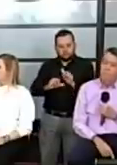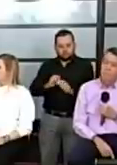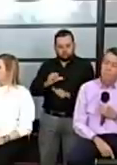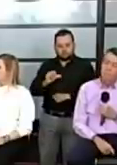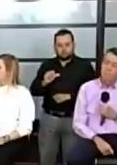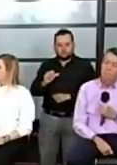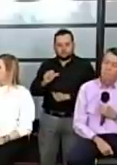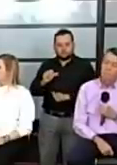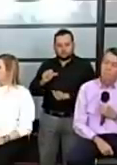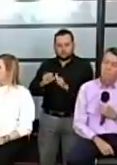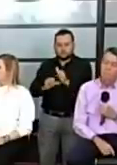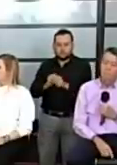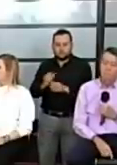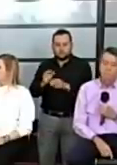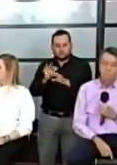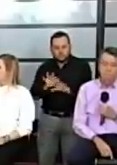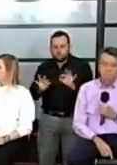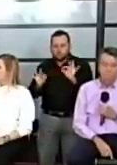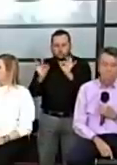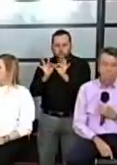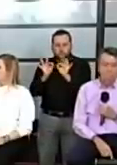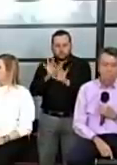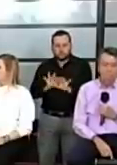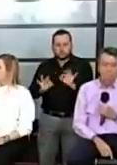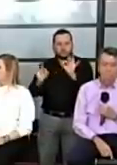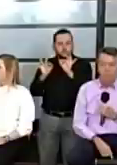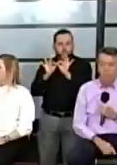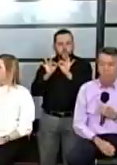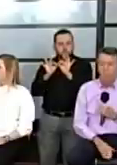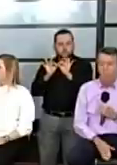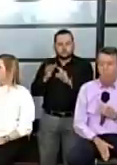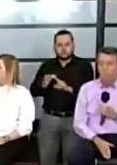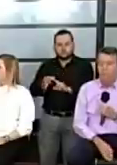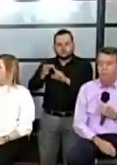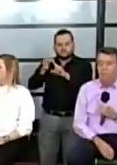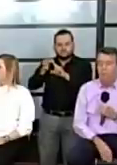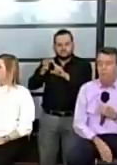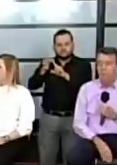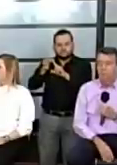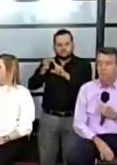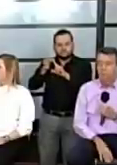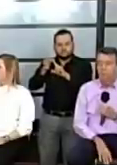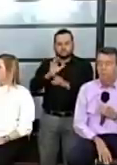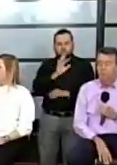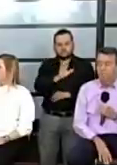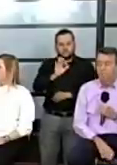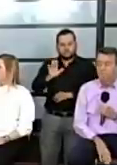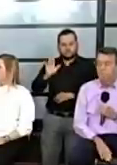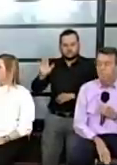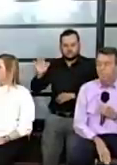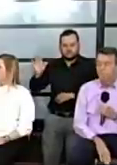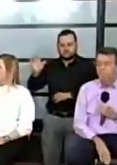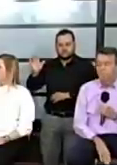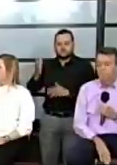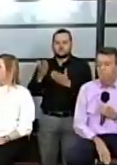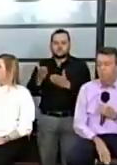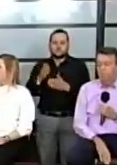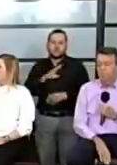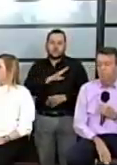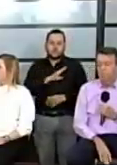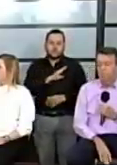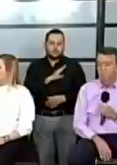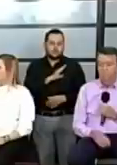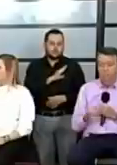tienen un pedido muy, muy, muy, muy especial para ustedes tres, para el que sea